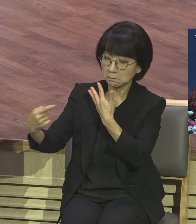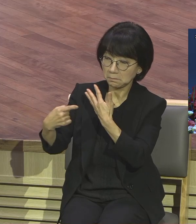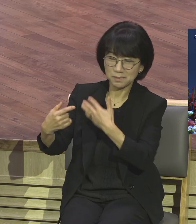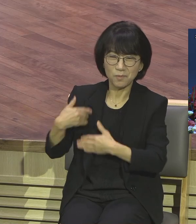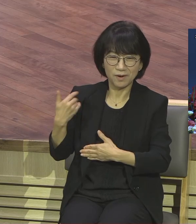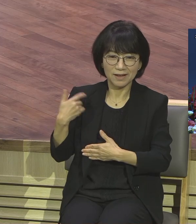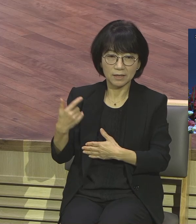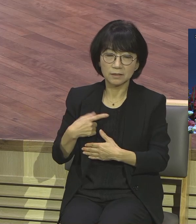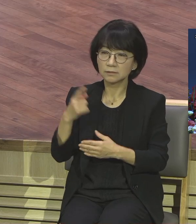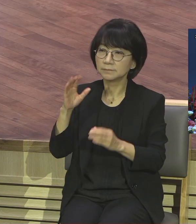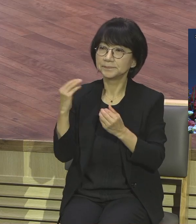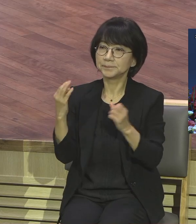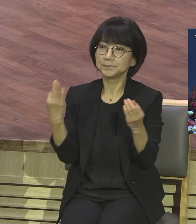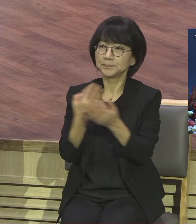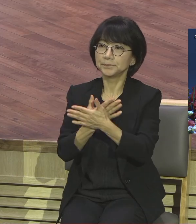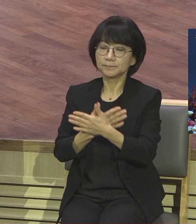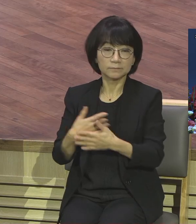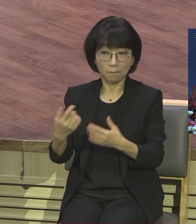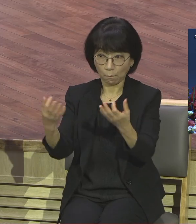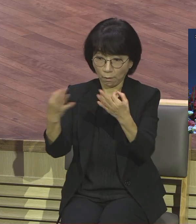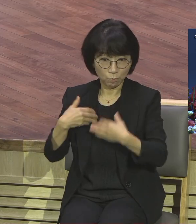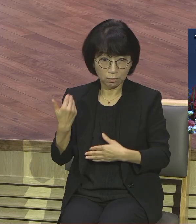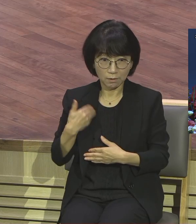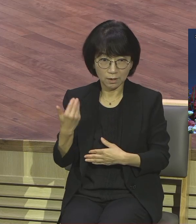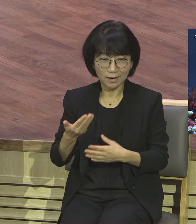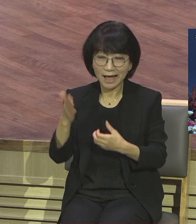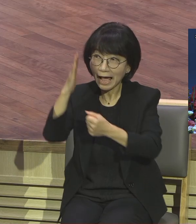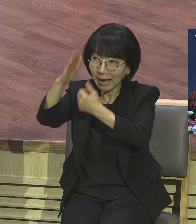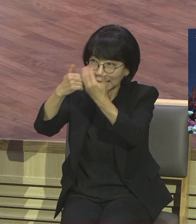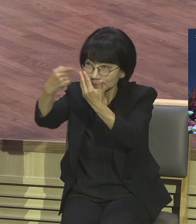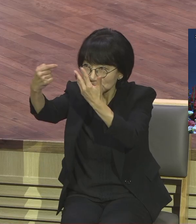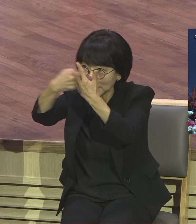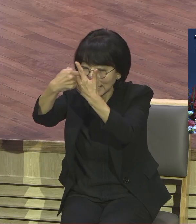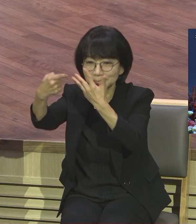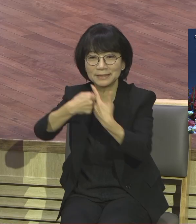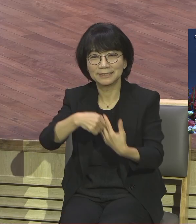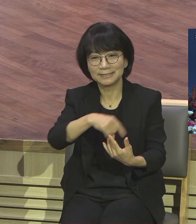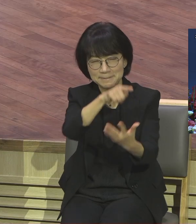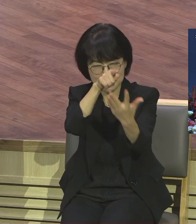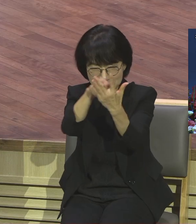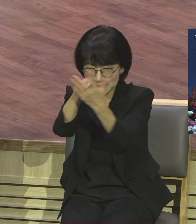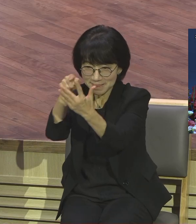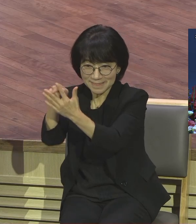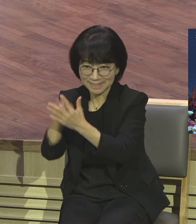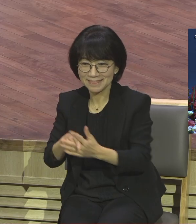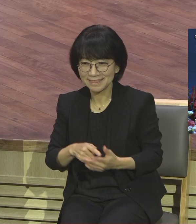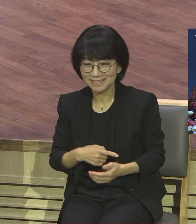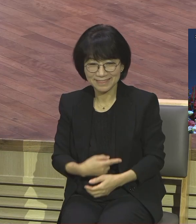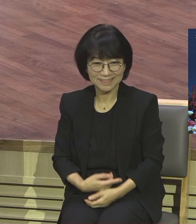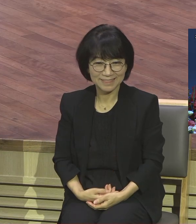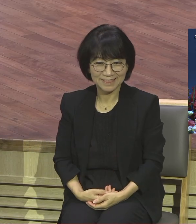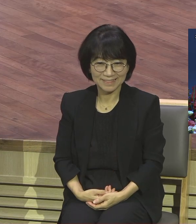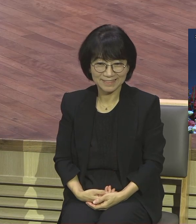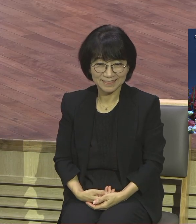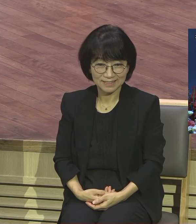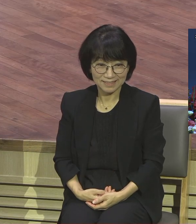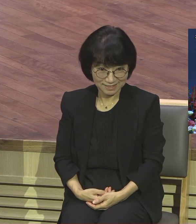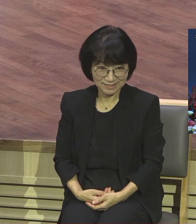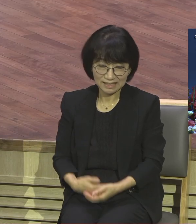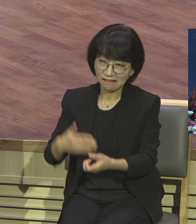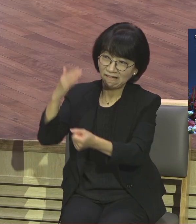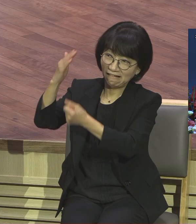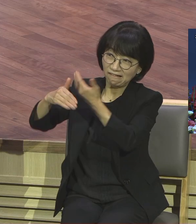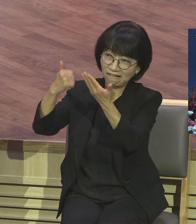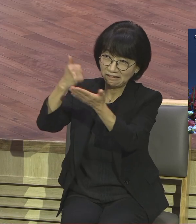어떻게 속입니까? 다 보고 계시는데 하나님 우습게 보지만 그 만으로 여기지 마라. 하나님 그렇게